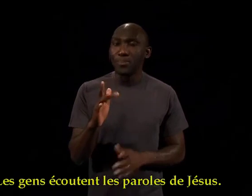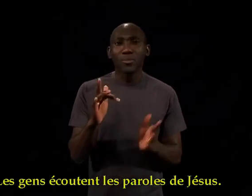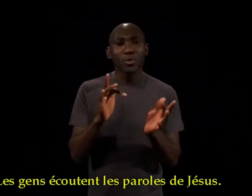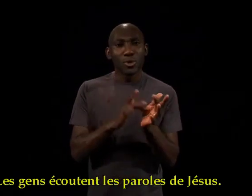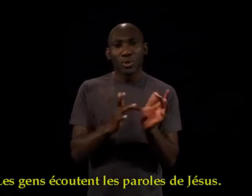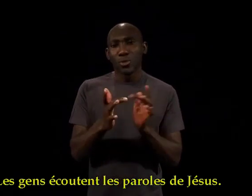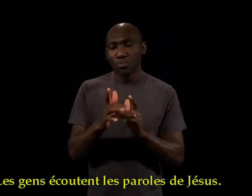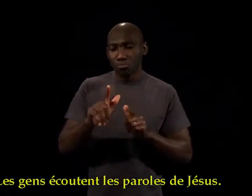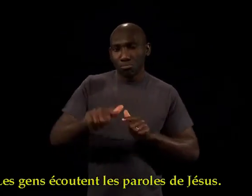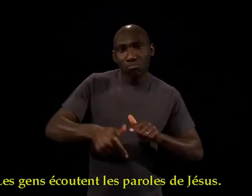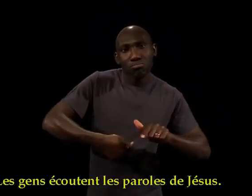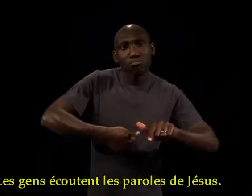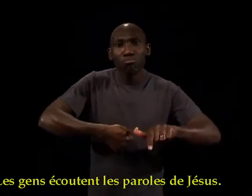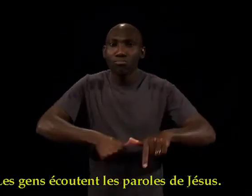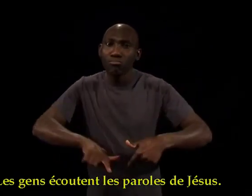Les gens écoutent les paroles de Jésus.